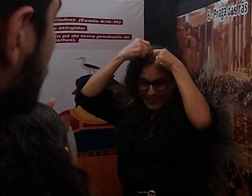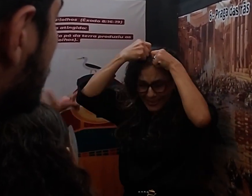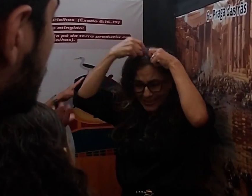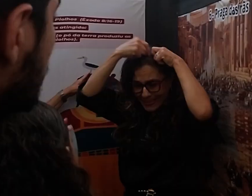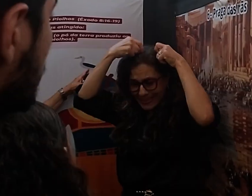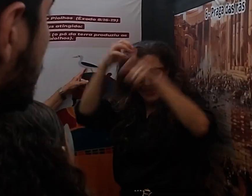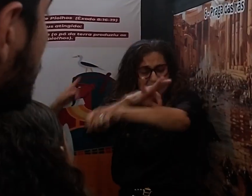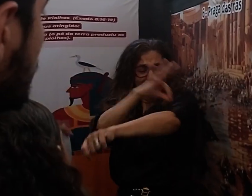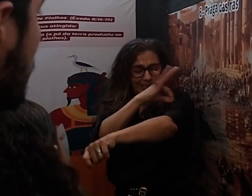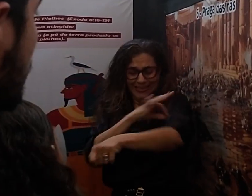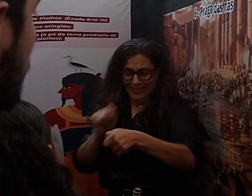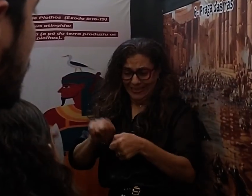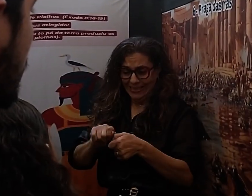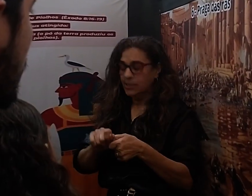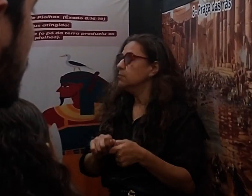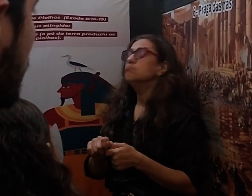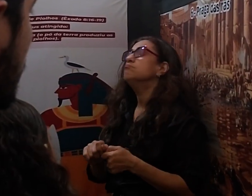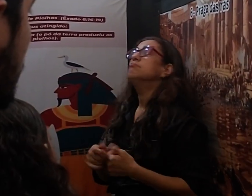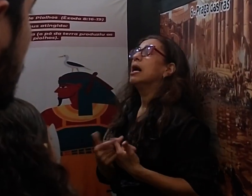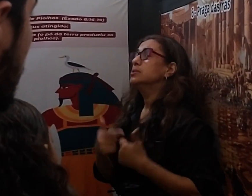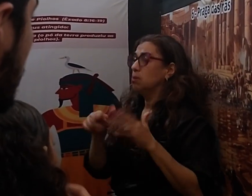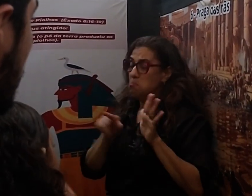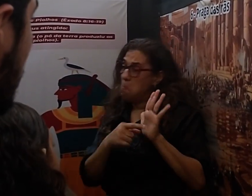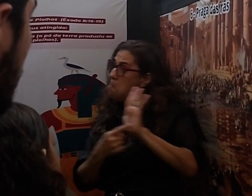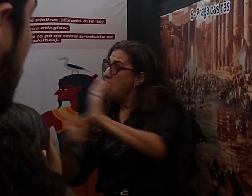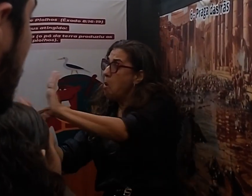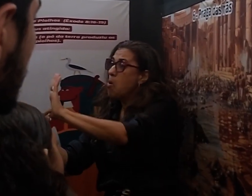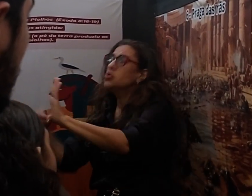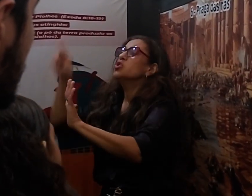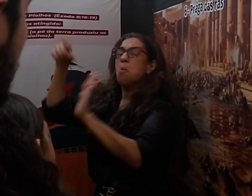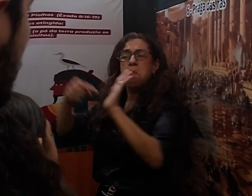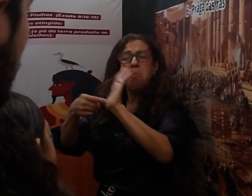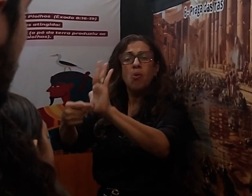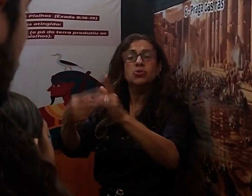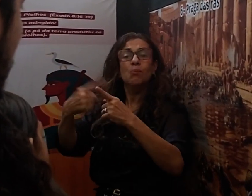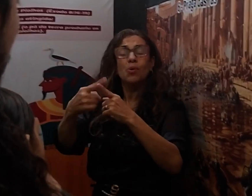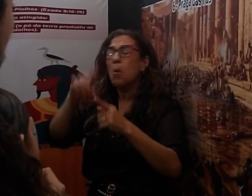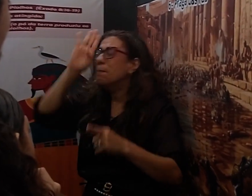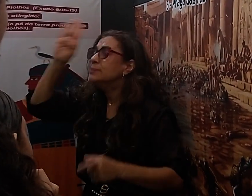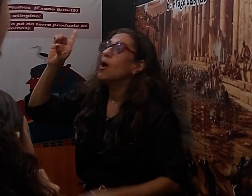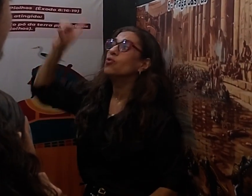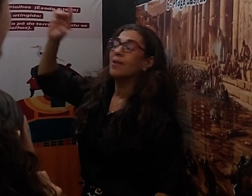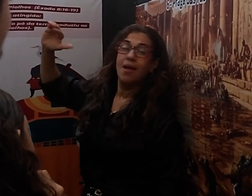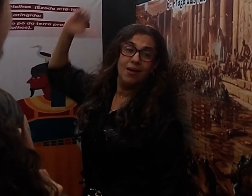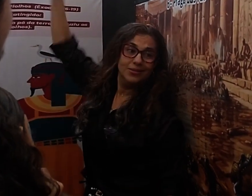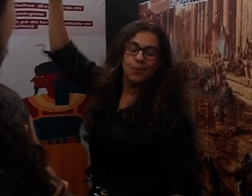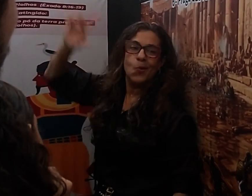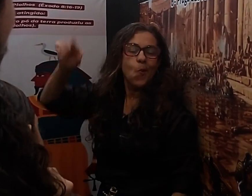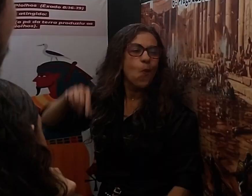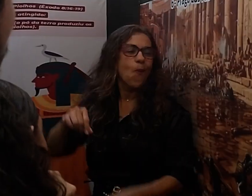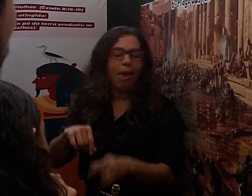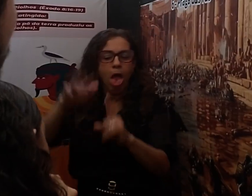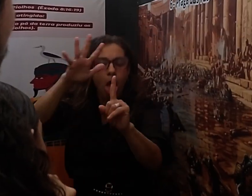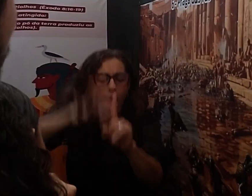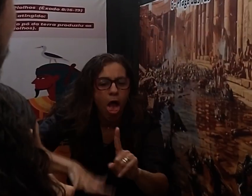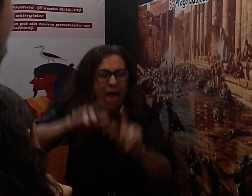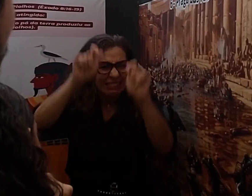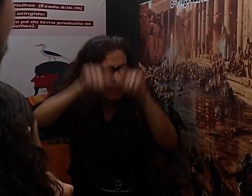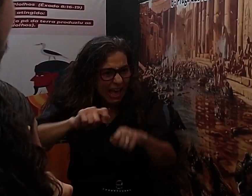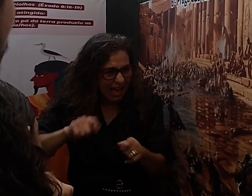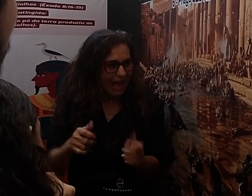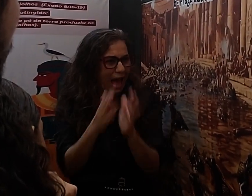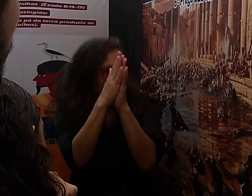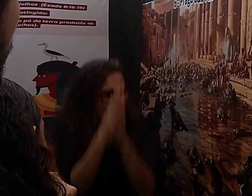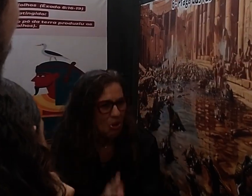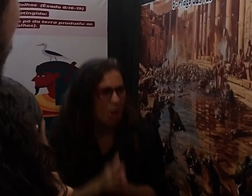acontecia, mostrando para Faraó e para todo o Egito que o principal deus era Yahvé, o deus de Abraão, o deus de Isaac, o deus de Jacó, o